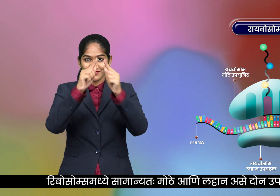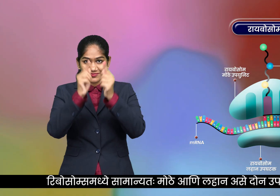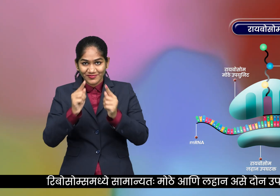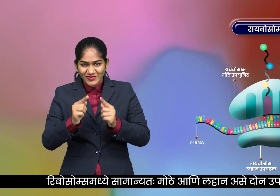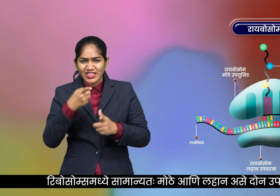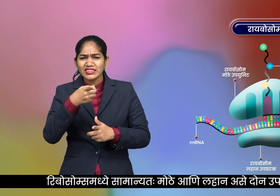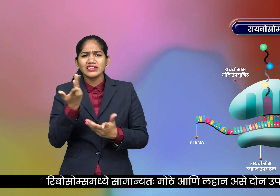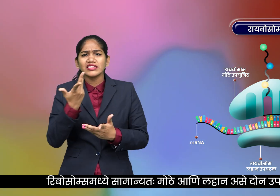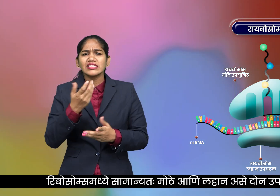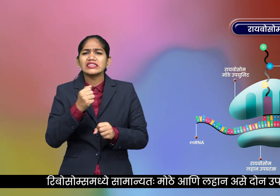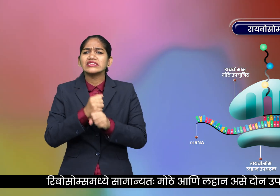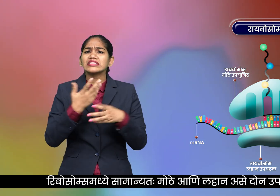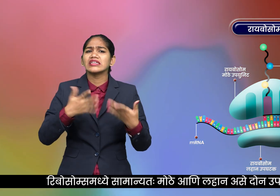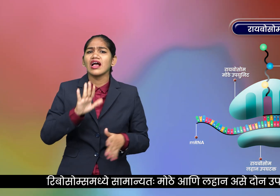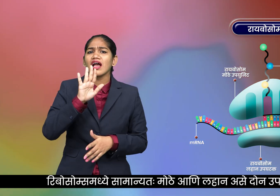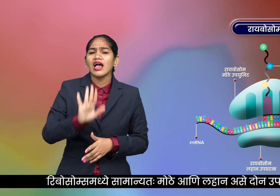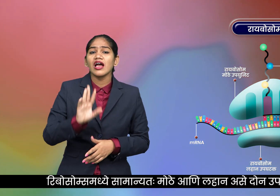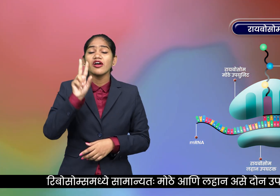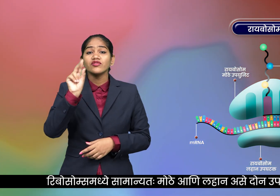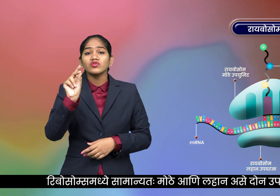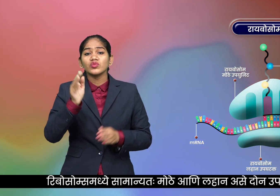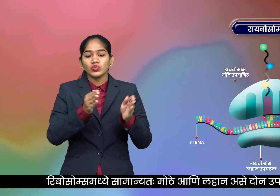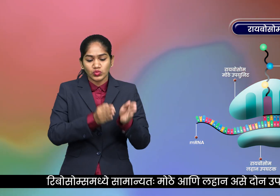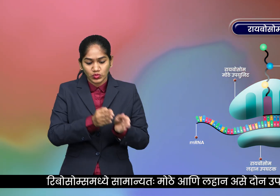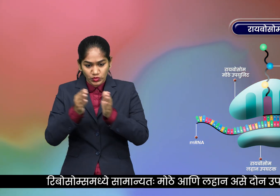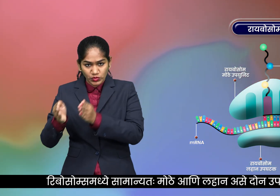रिबोझोम्समध्ये सामान्यतः मोठे आणि लहान असे दोन उपयुनिट्स असतात.